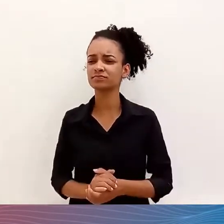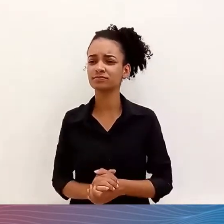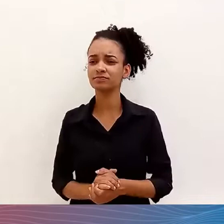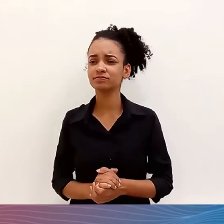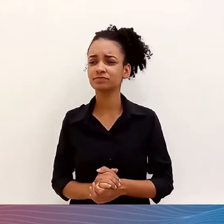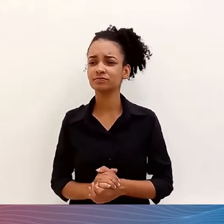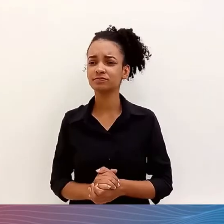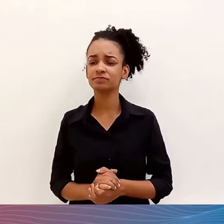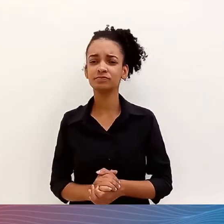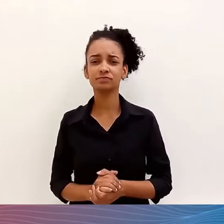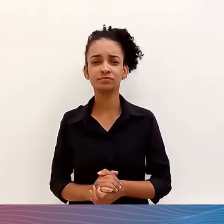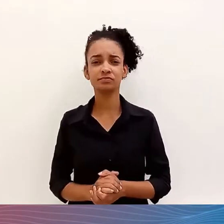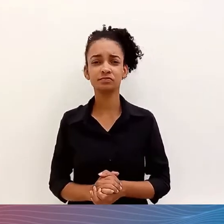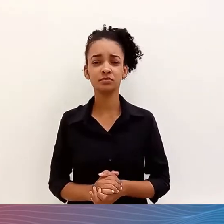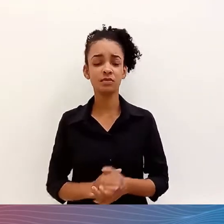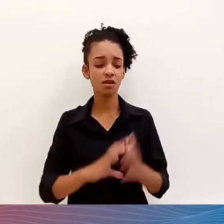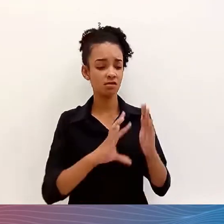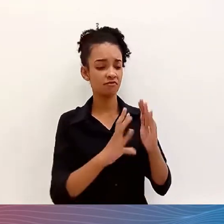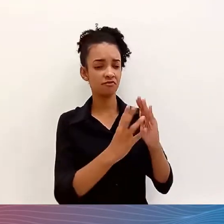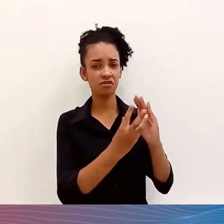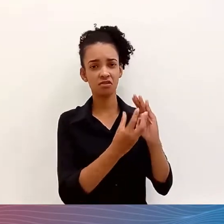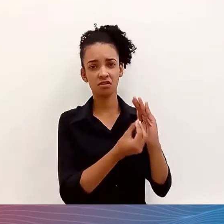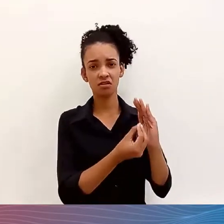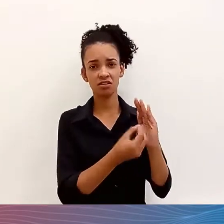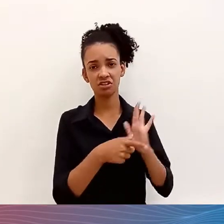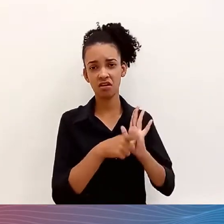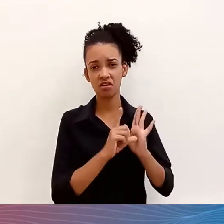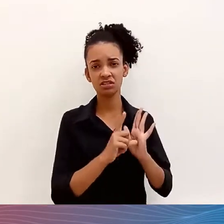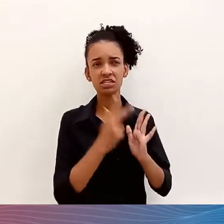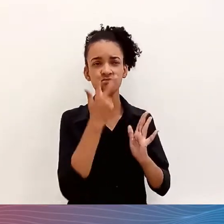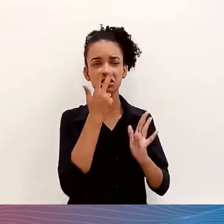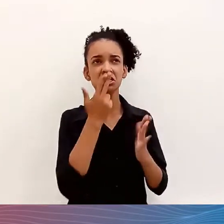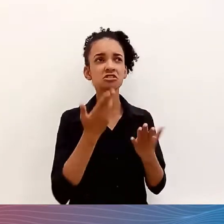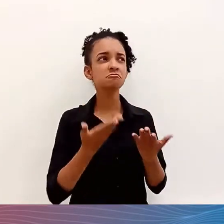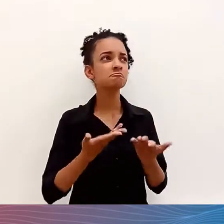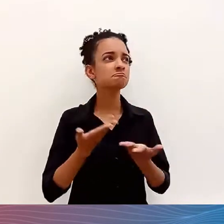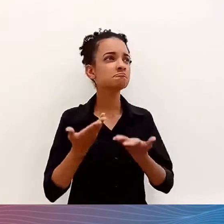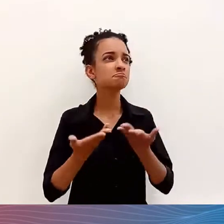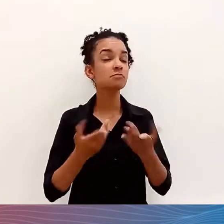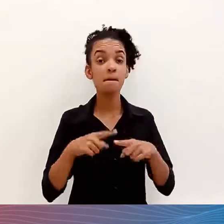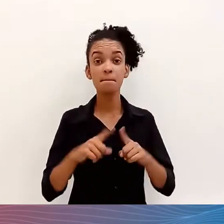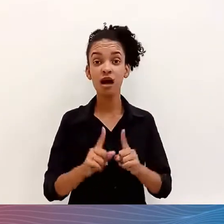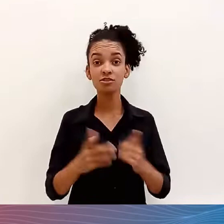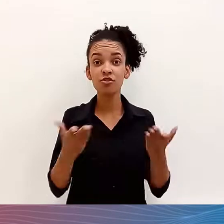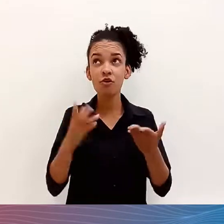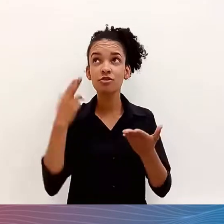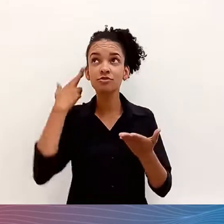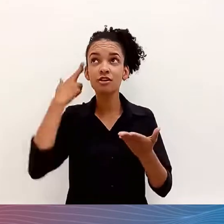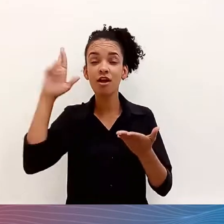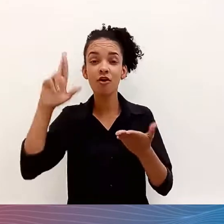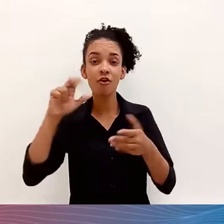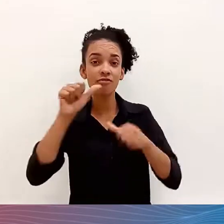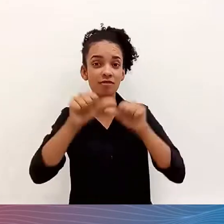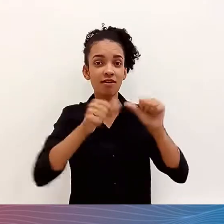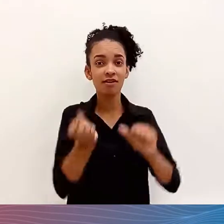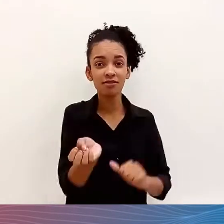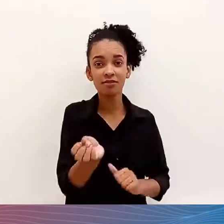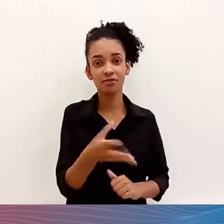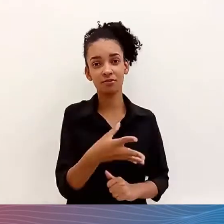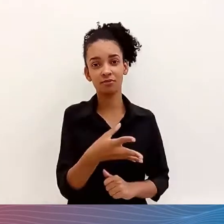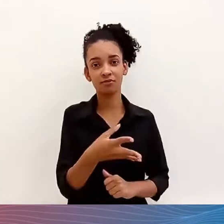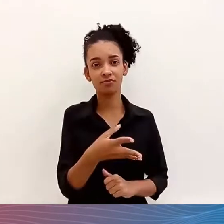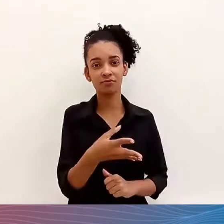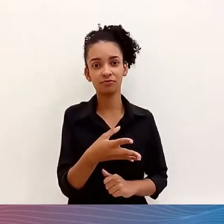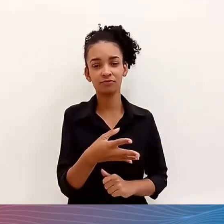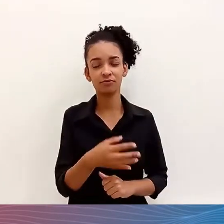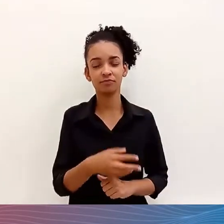tanto sentido, graças a Deus, irmãos, o Senhor nos revitalizou. O Senhor nos revigorou. Irmão, hoje